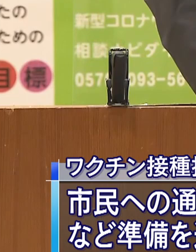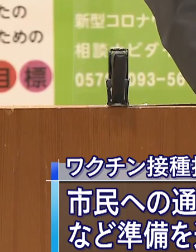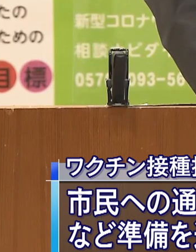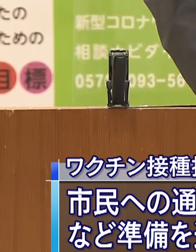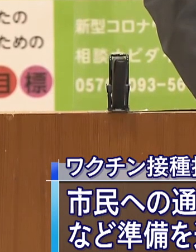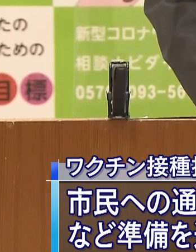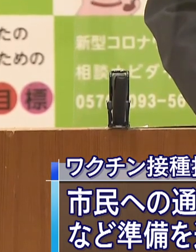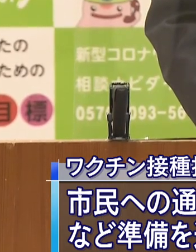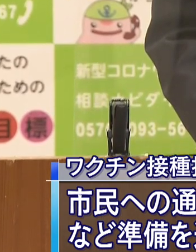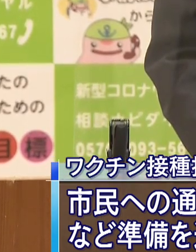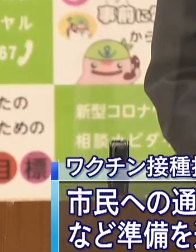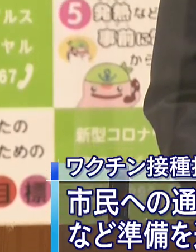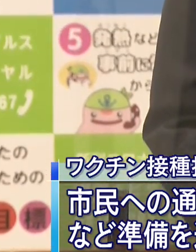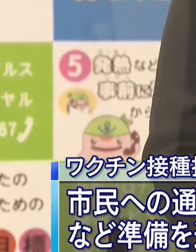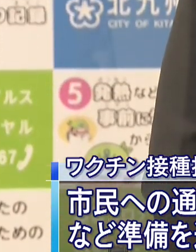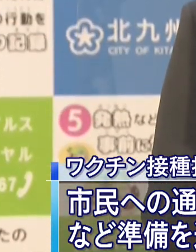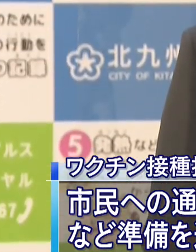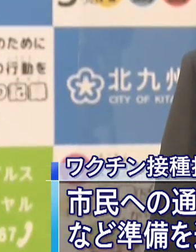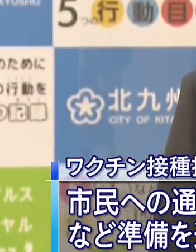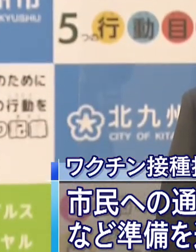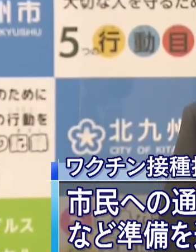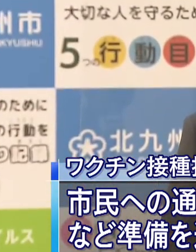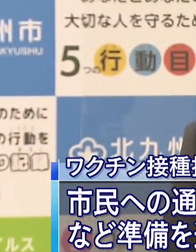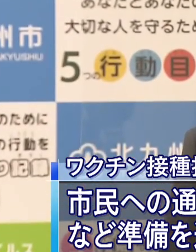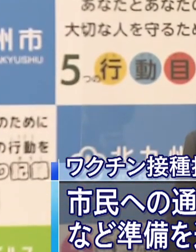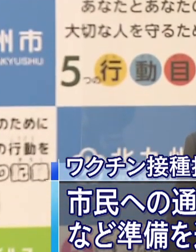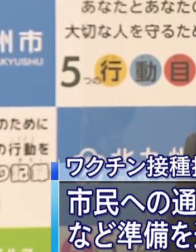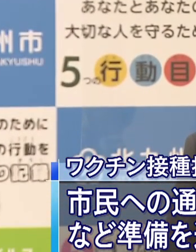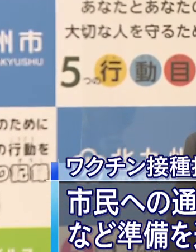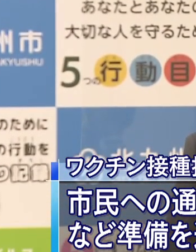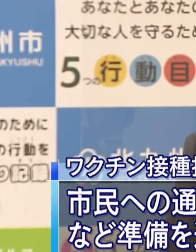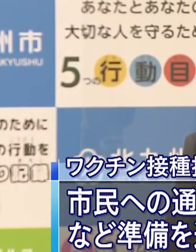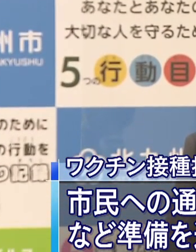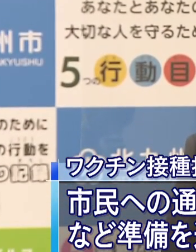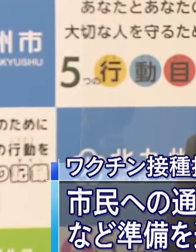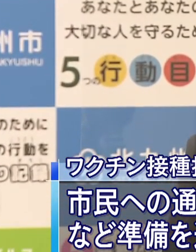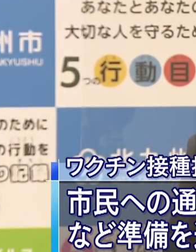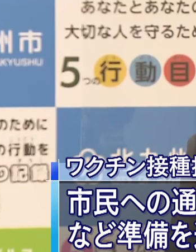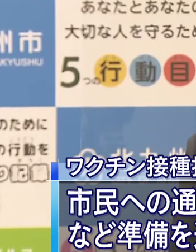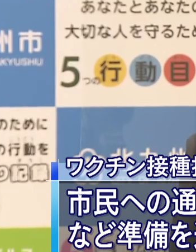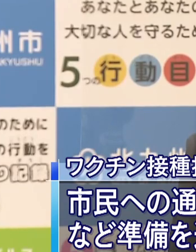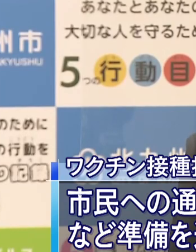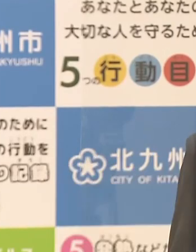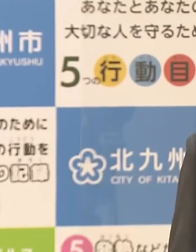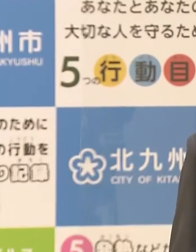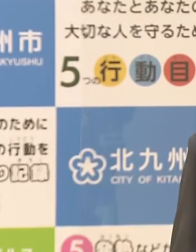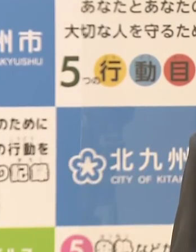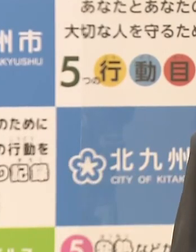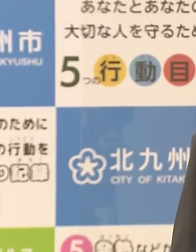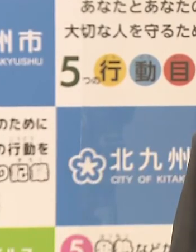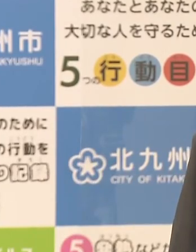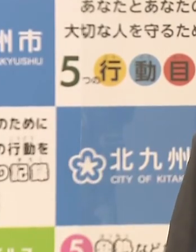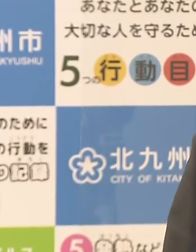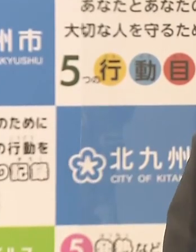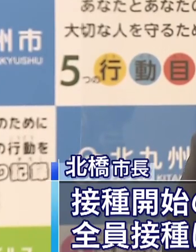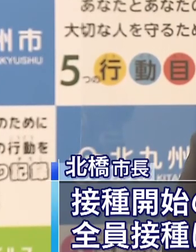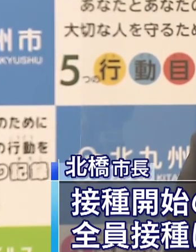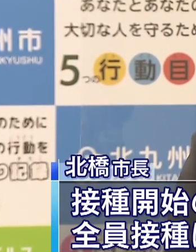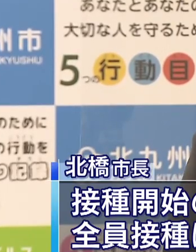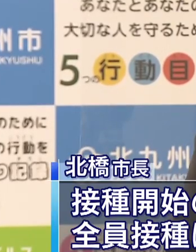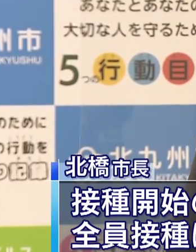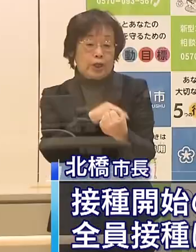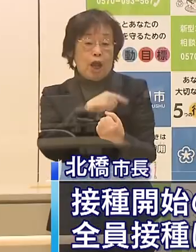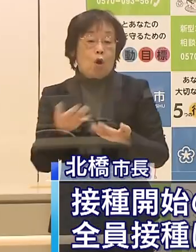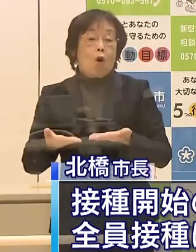場確保など新型コロナワクチンの接種に関する課題に対応するべく準備を進めるとしています。一方